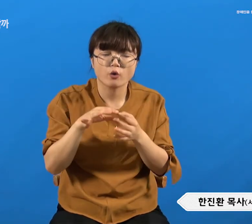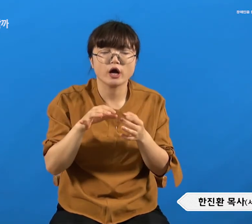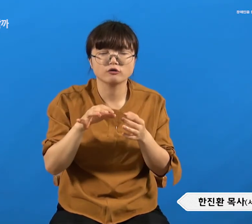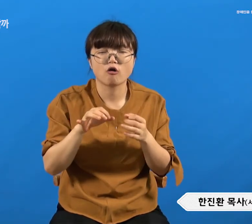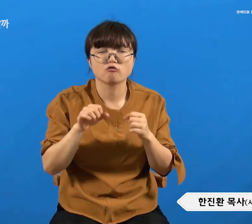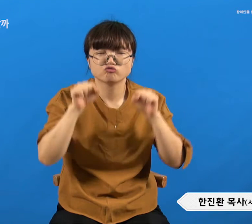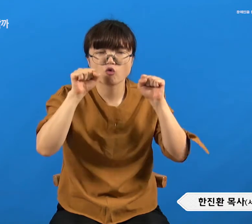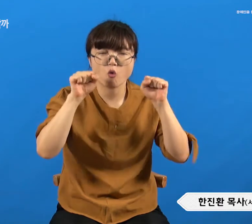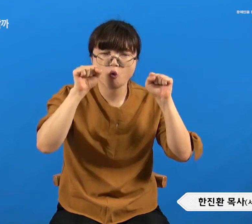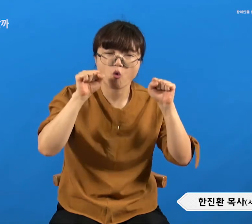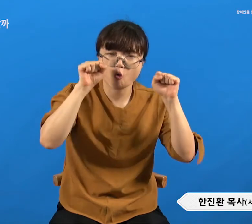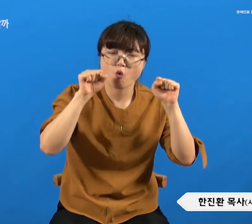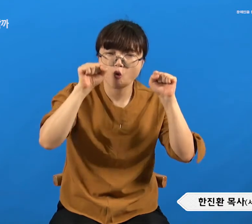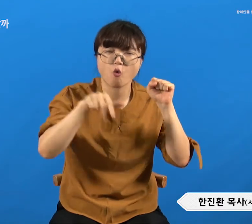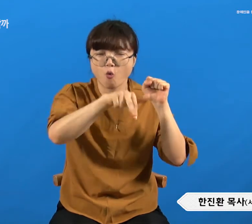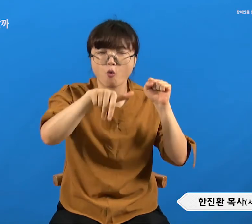주여.